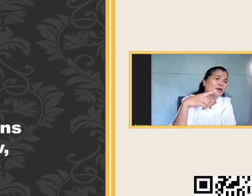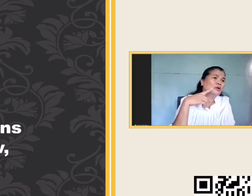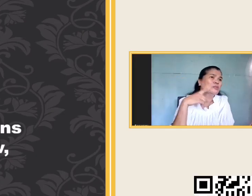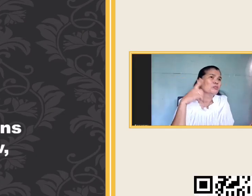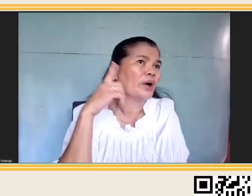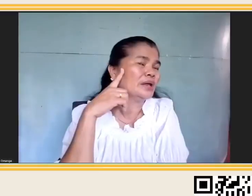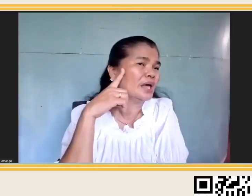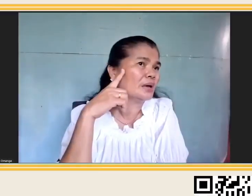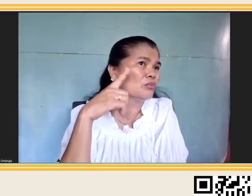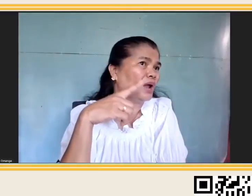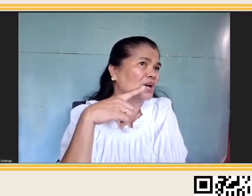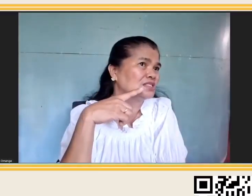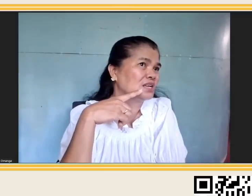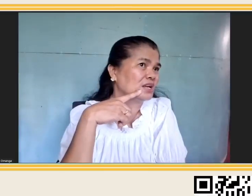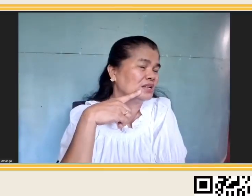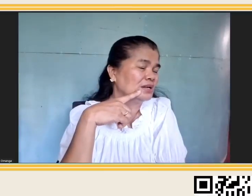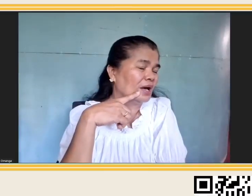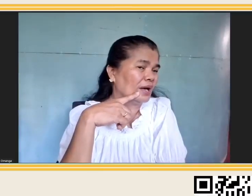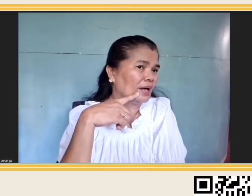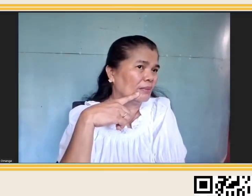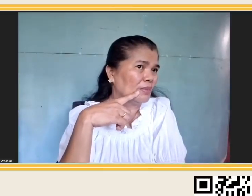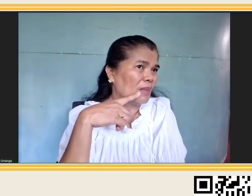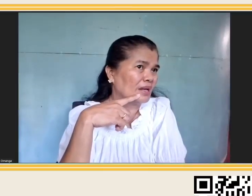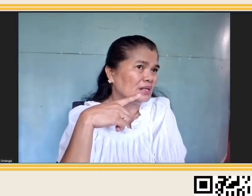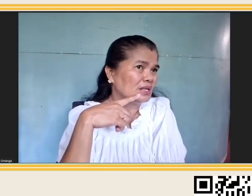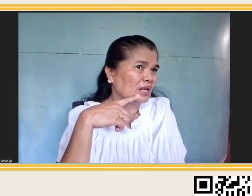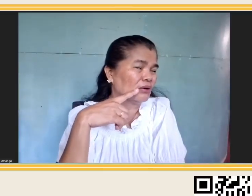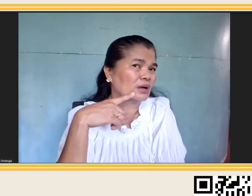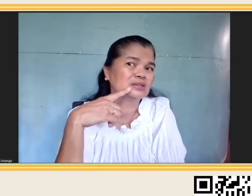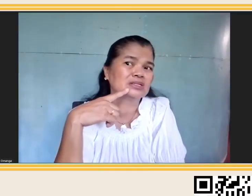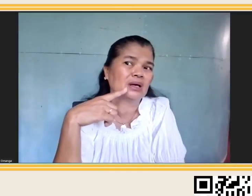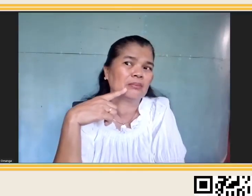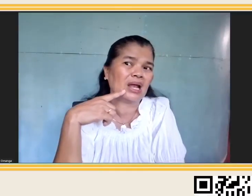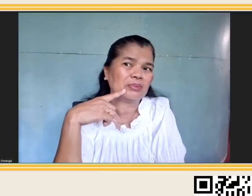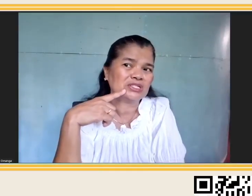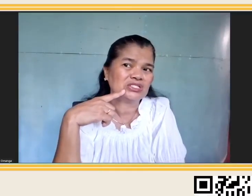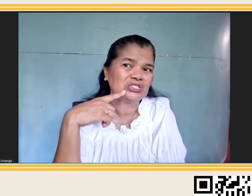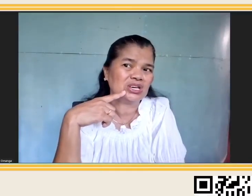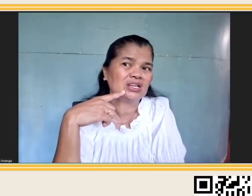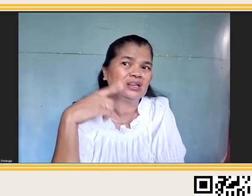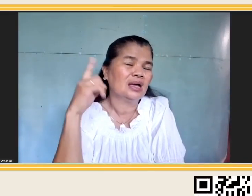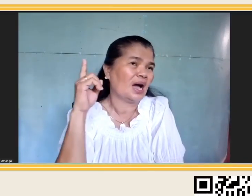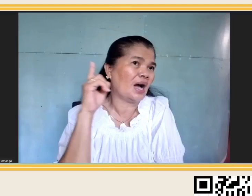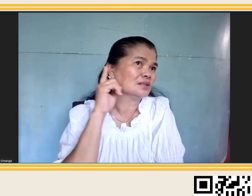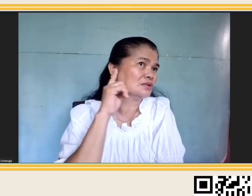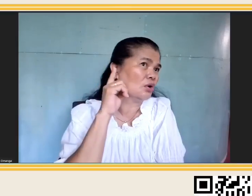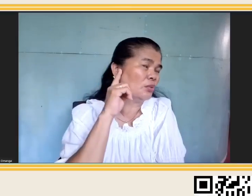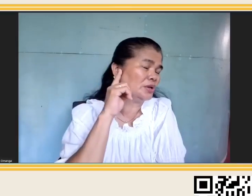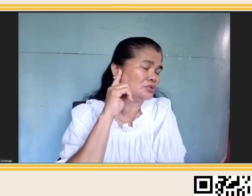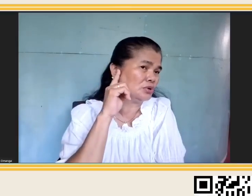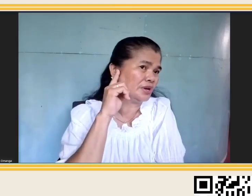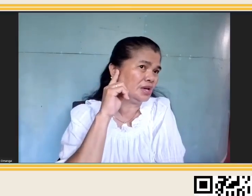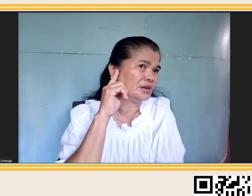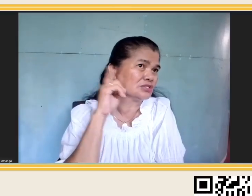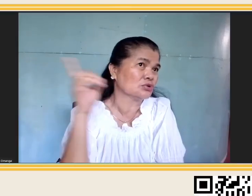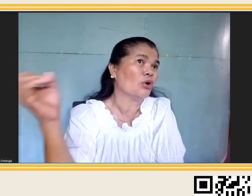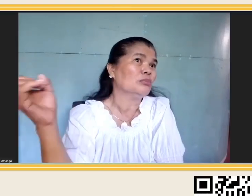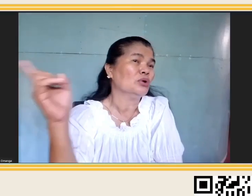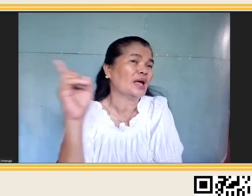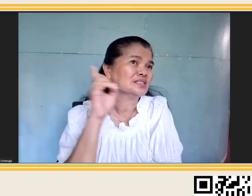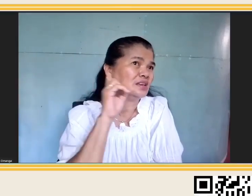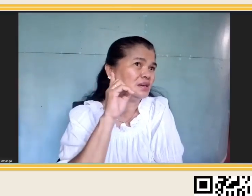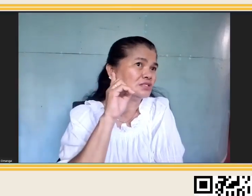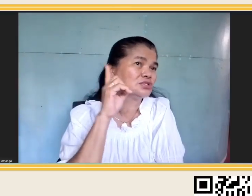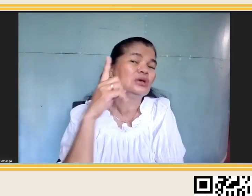D-hand, pwedeng mula sa baba ng, sa malapit sa chin at going to your ears.